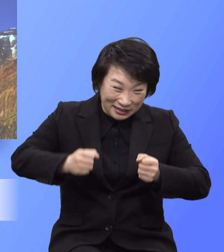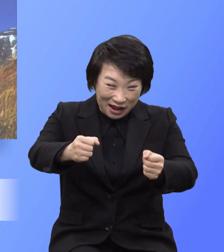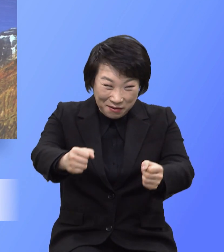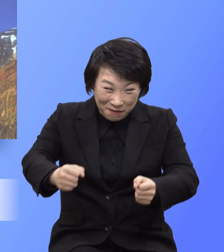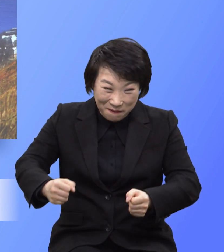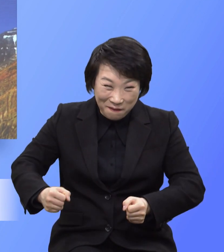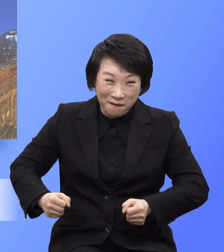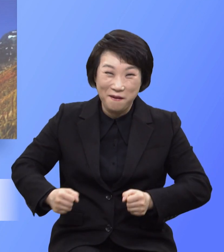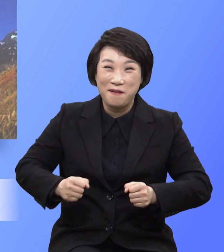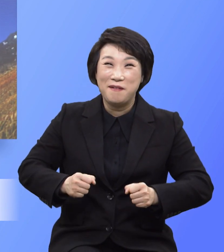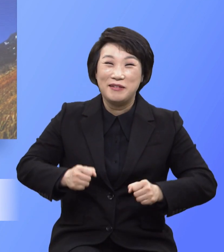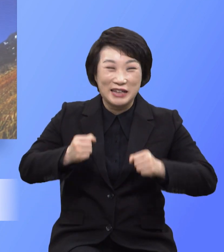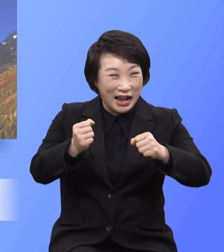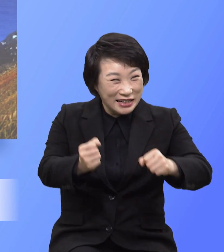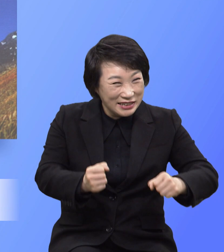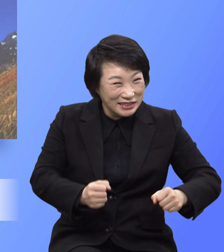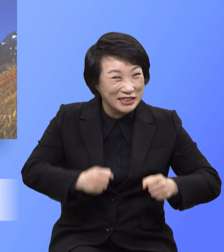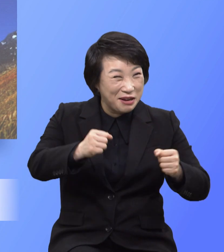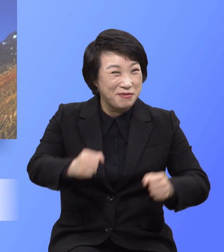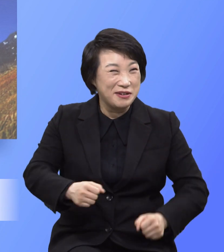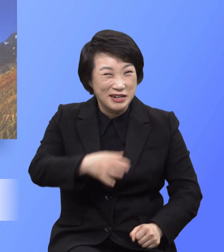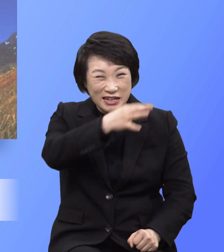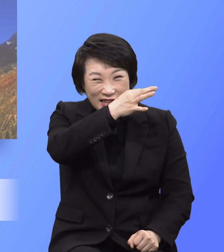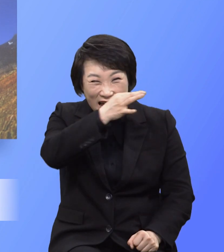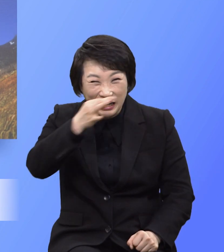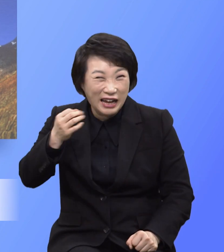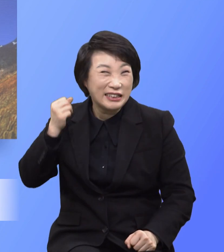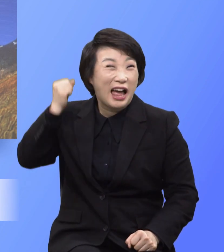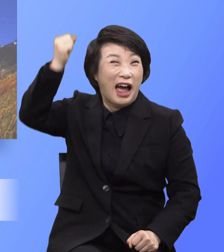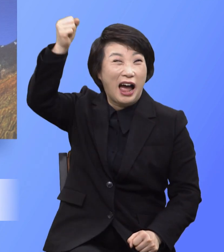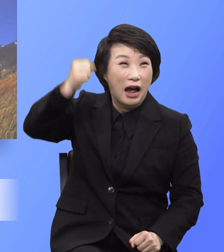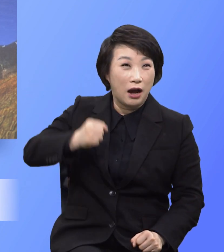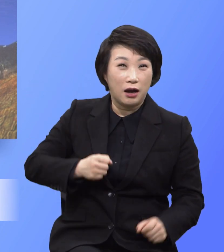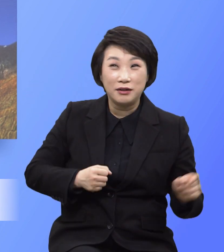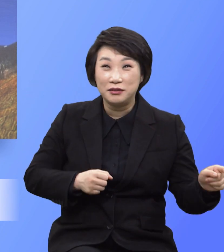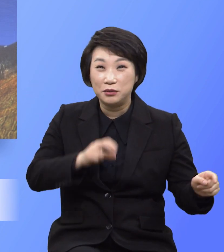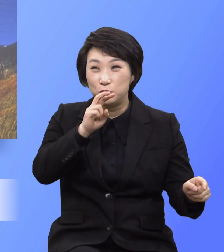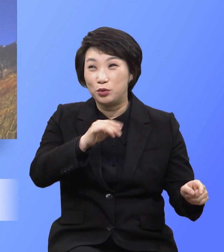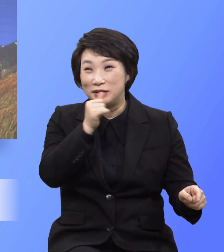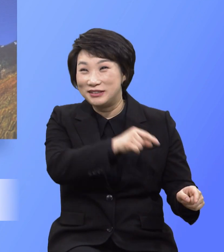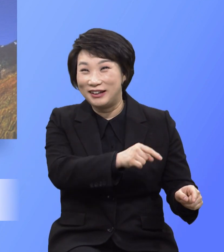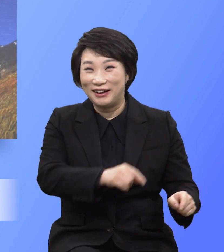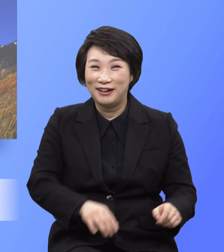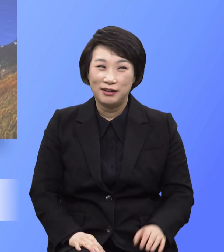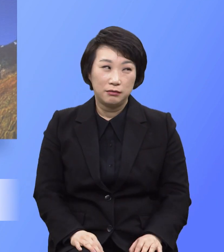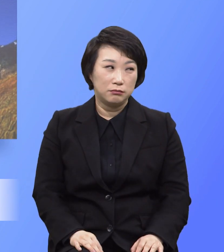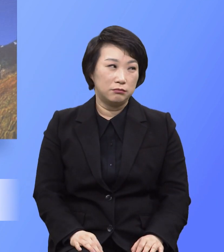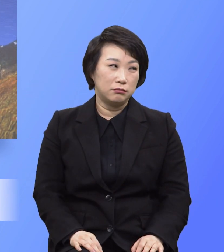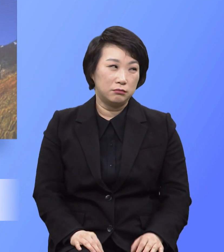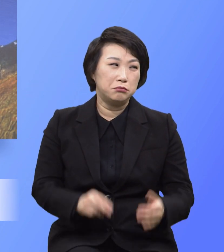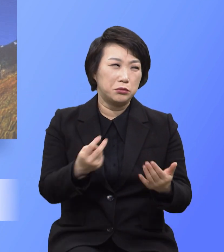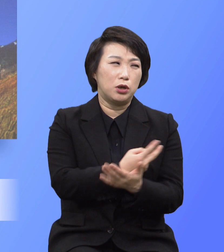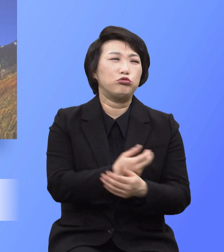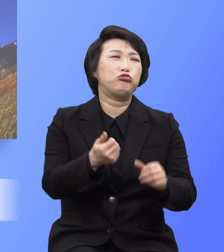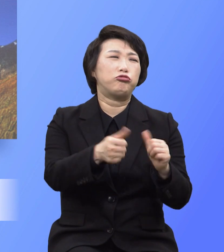썰매를 타고 달리는 기분 상쾌도 하다. 넘어지면